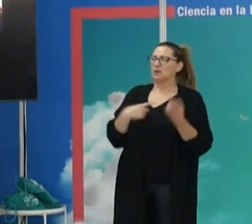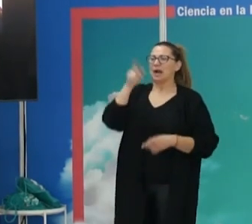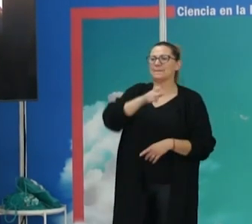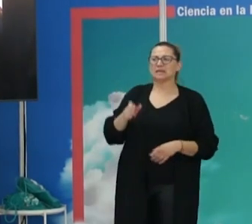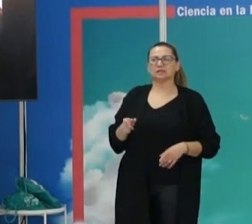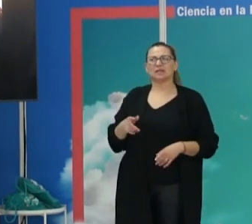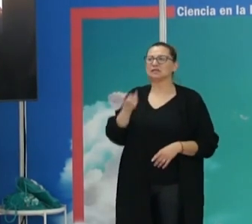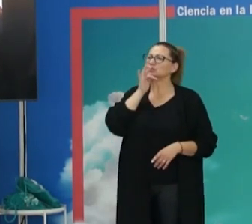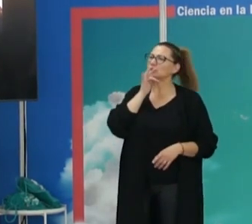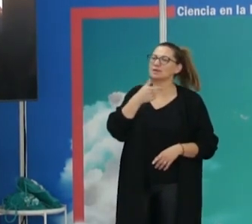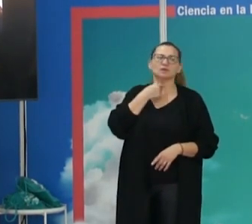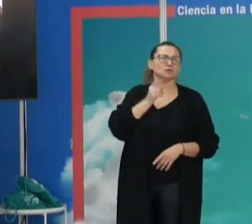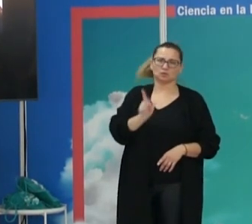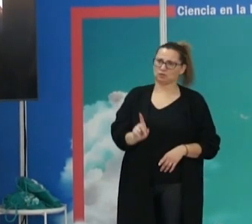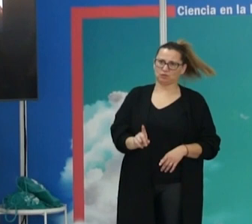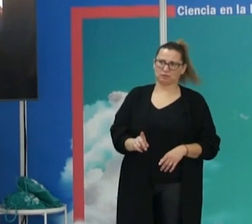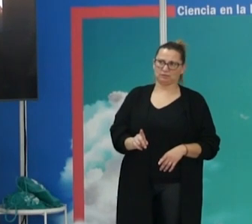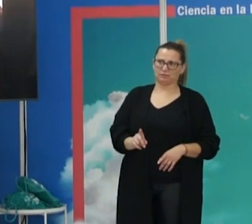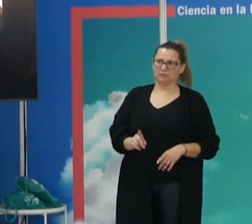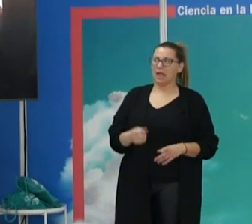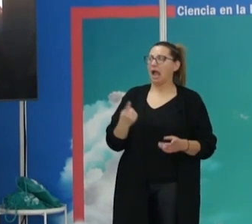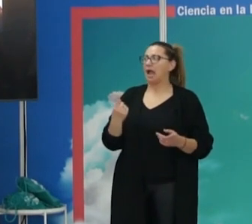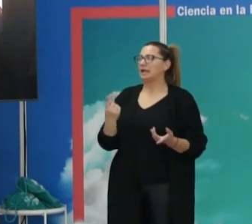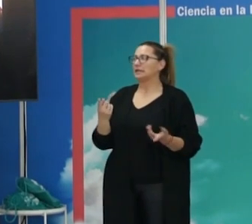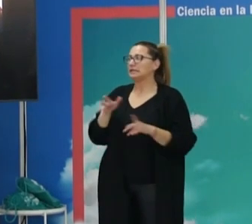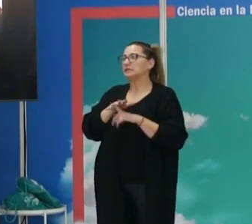casos de personas que